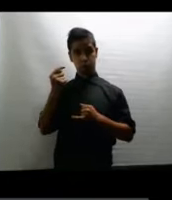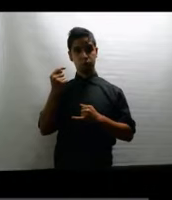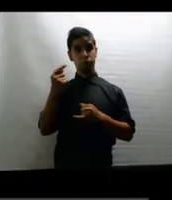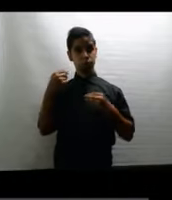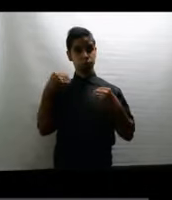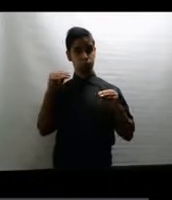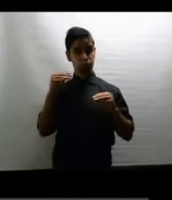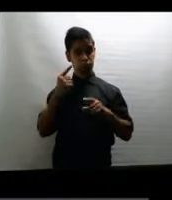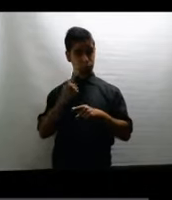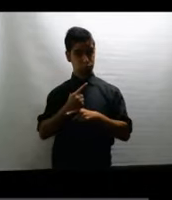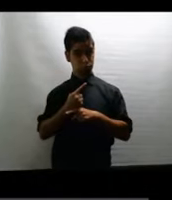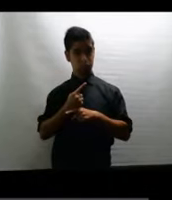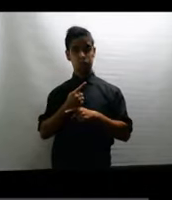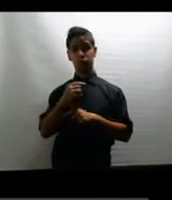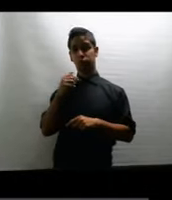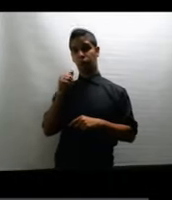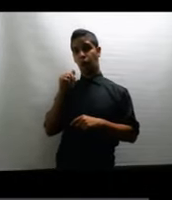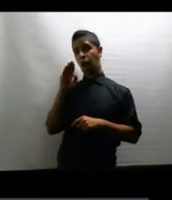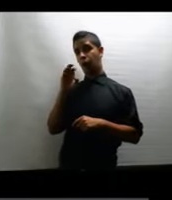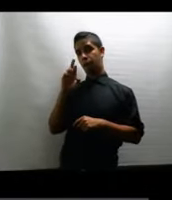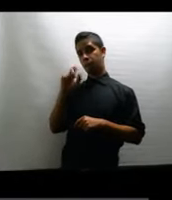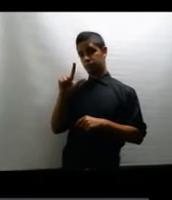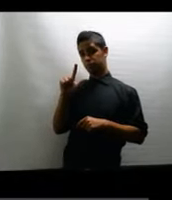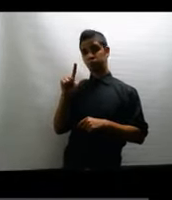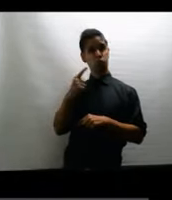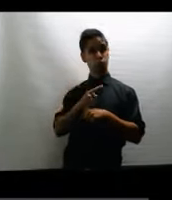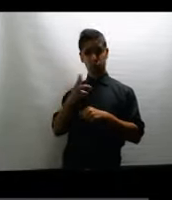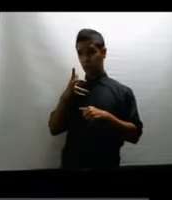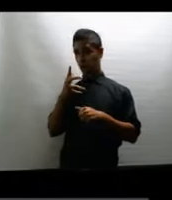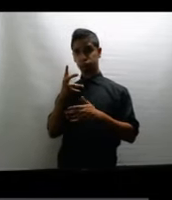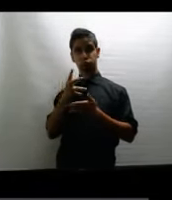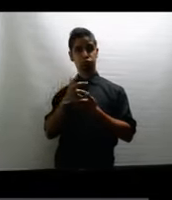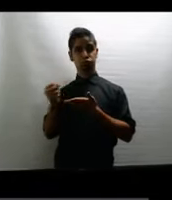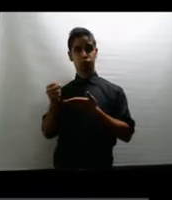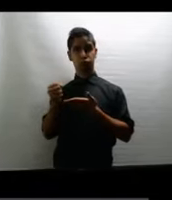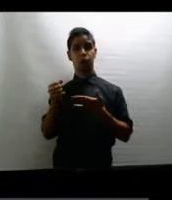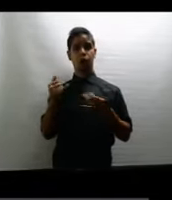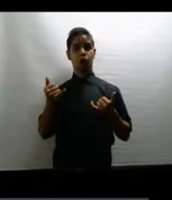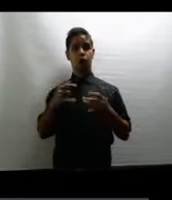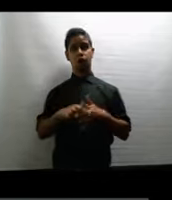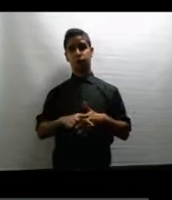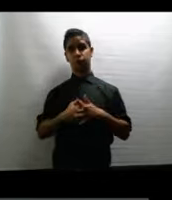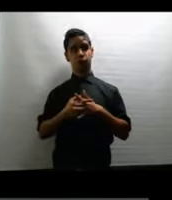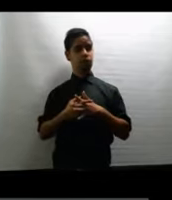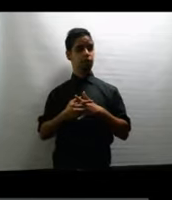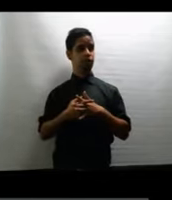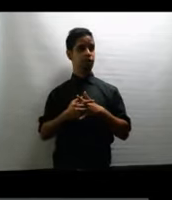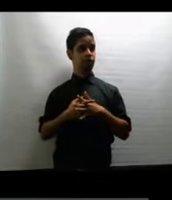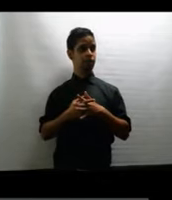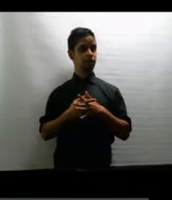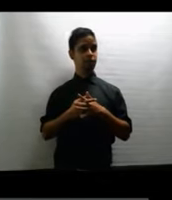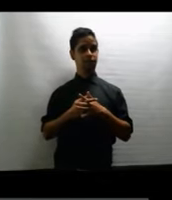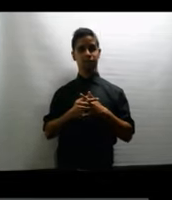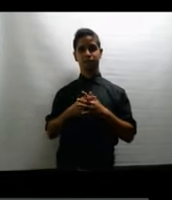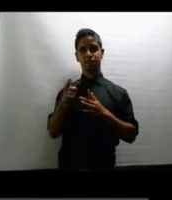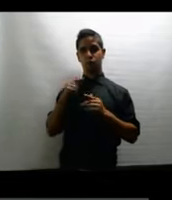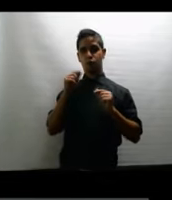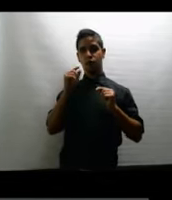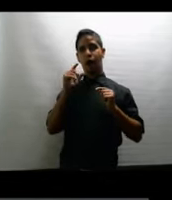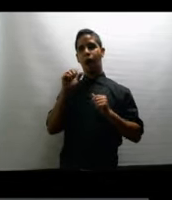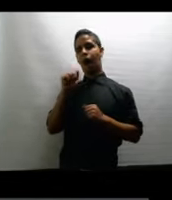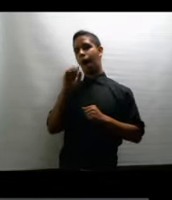abril. Ahora, o sea, ya sí. Se nos fue abril. Ya ahora, entramos en el mejor abril y cerrar. Ay, Dios